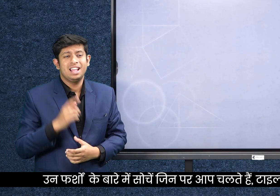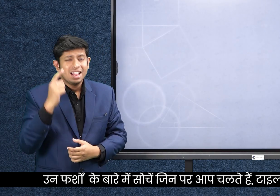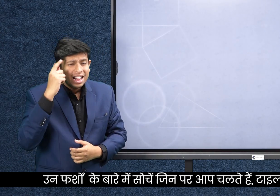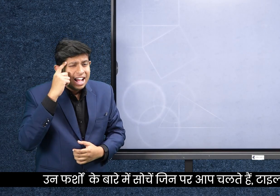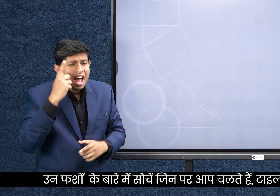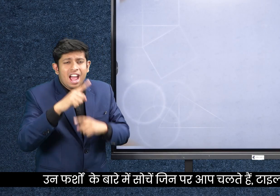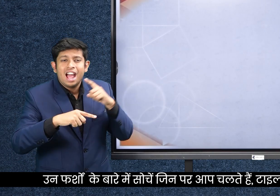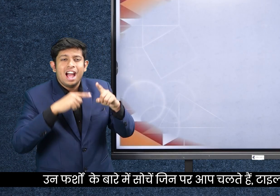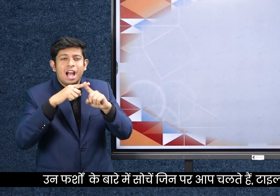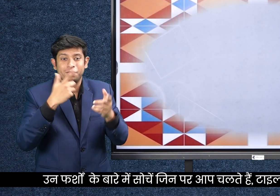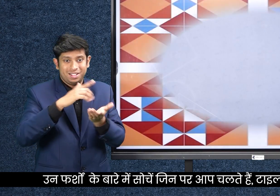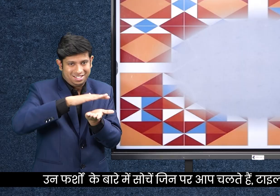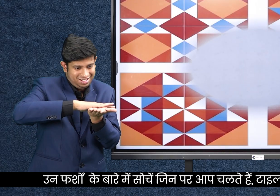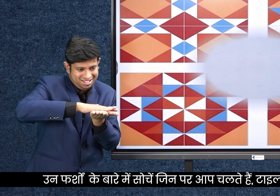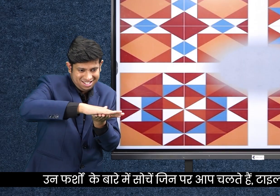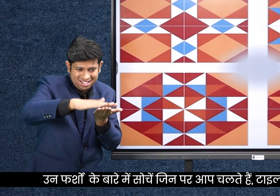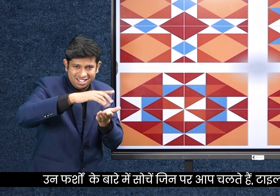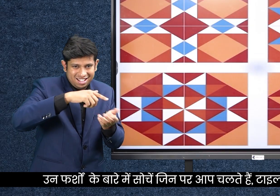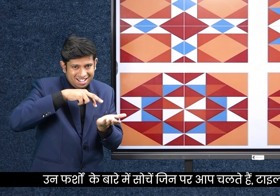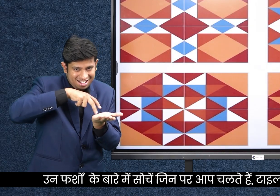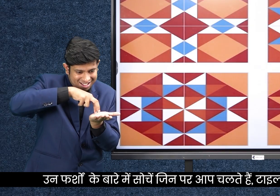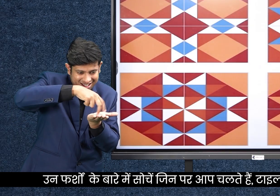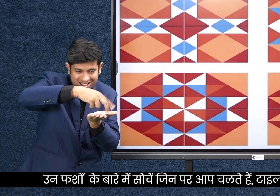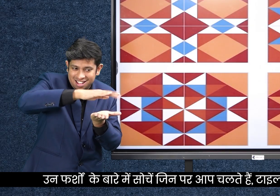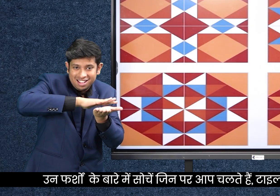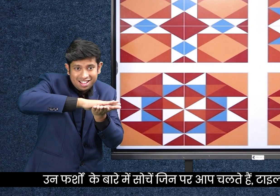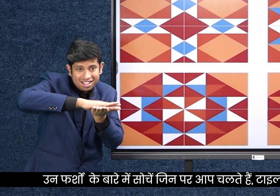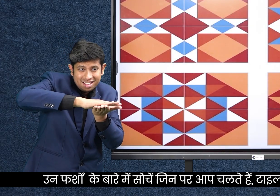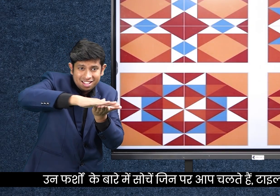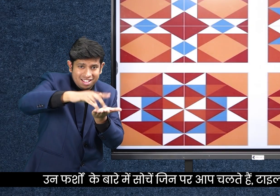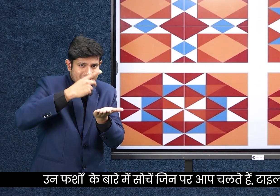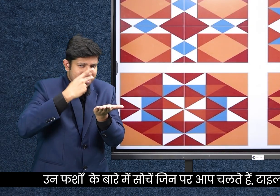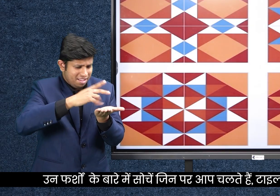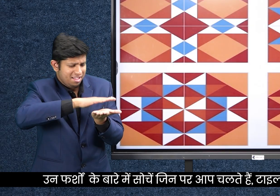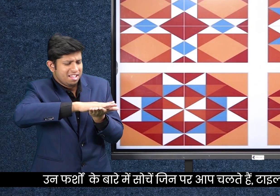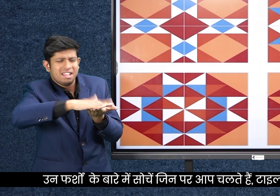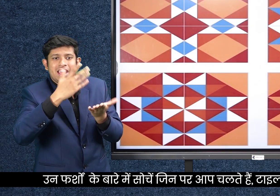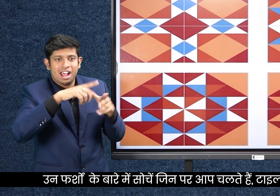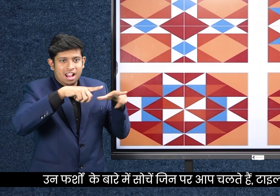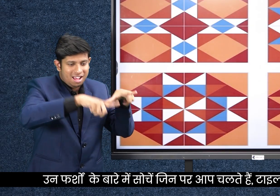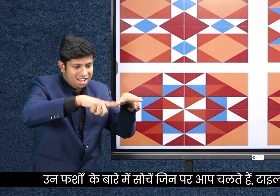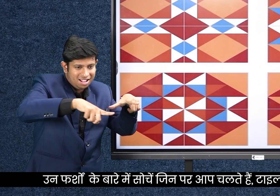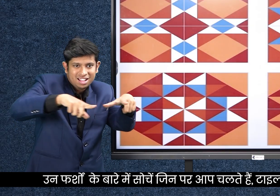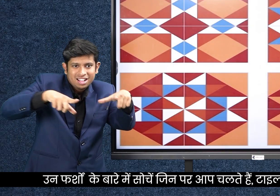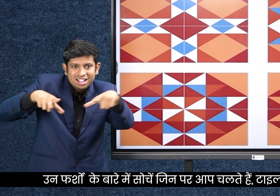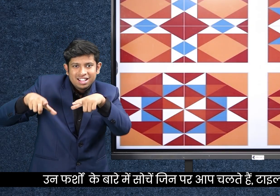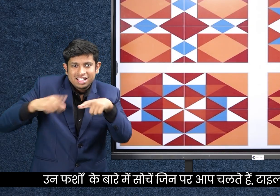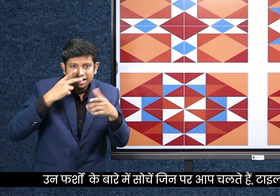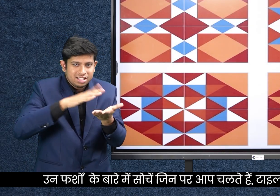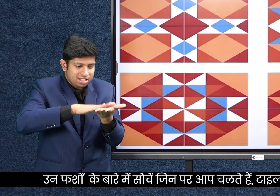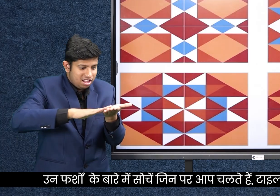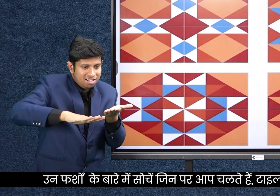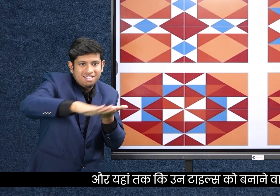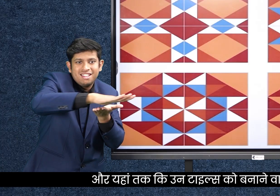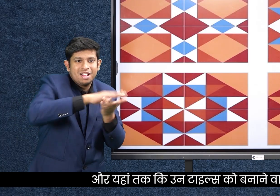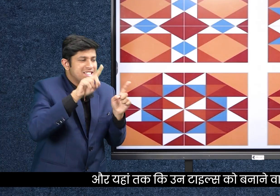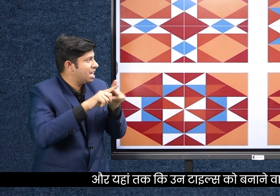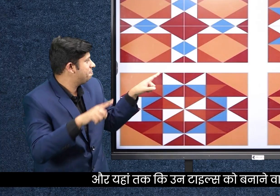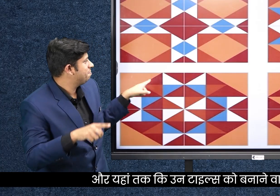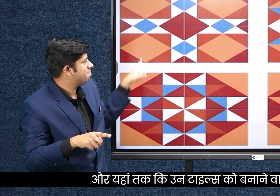उन पाशों के बारे में सोचें जिन पर आप चलते हैं, टाइल्स जो उन्हें कवर करती है और यहाँ